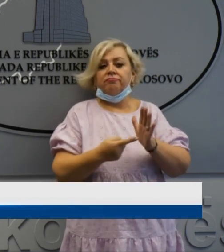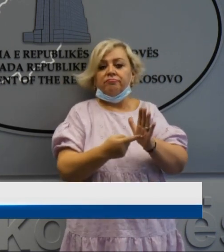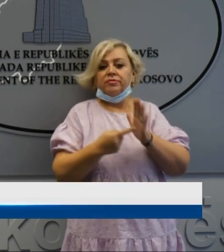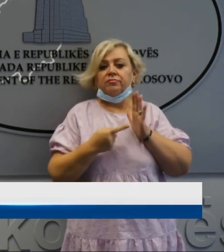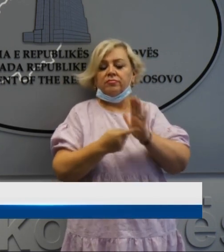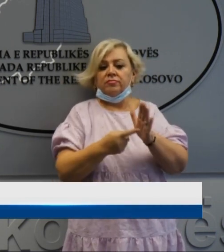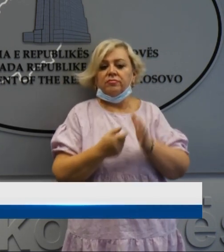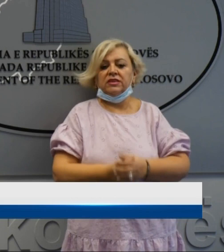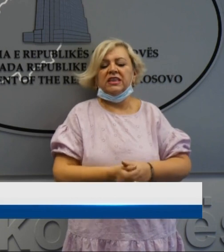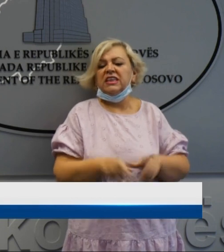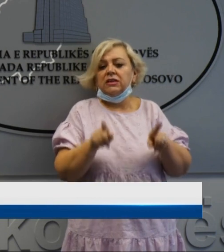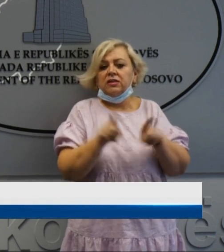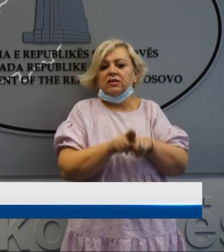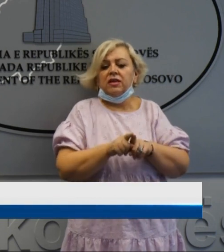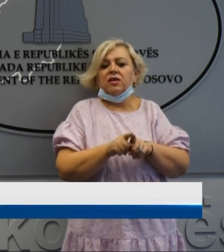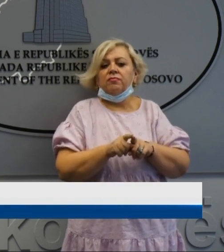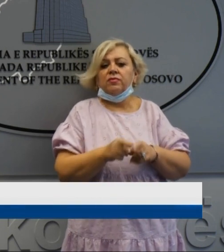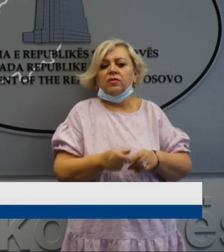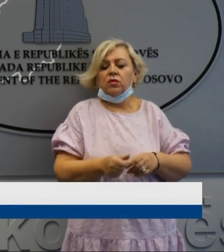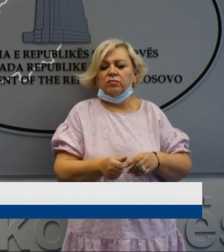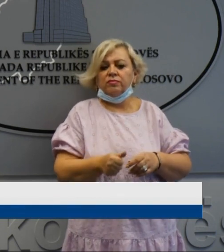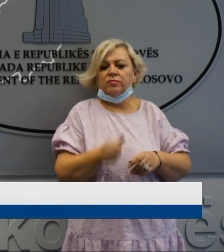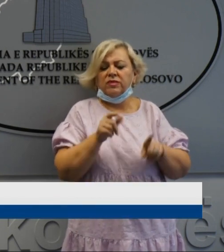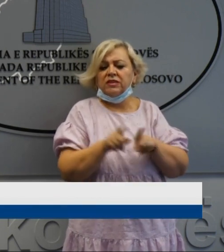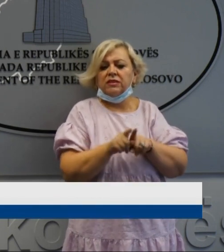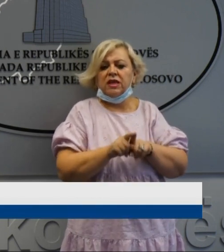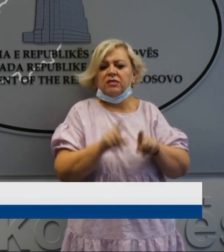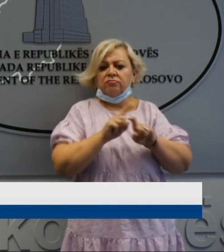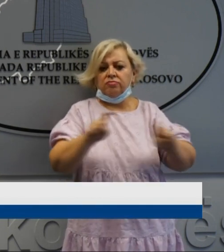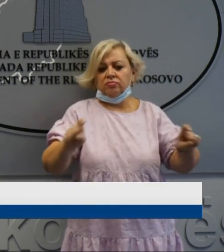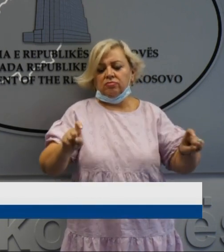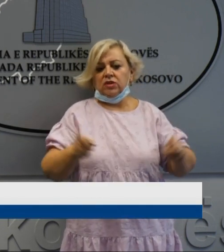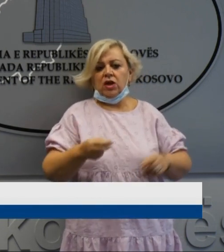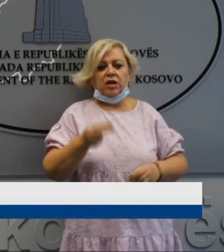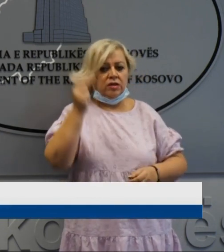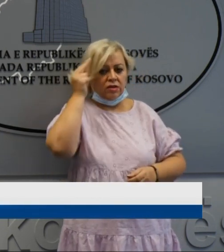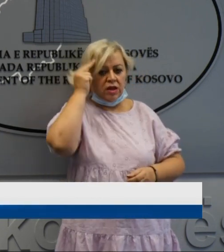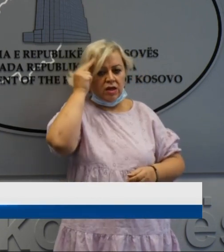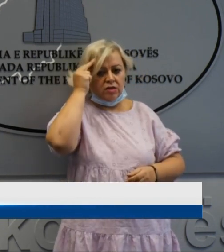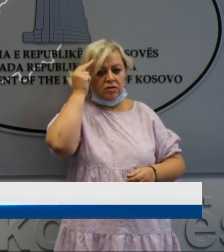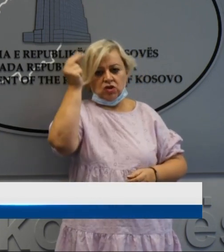me linë e ujit, që është një nga sëmundjet më ngjitse që njeh sot shkenca.